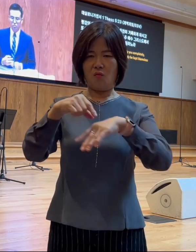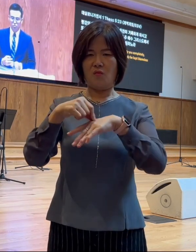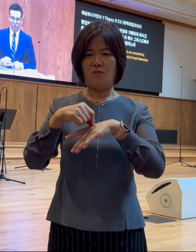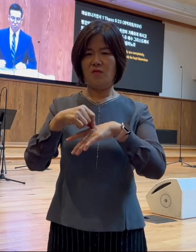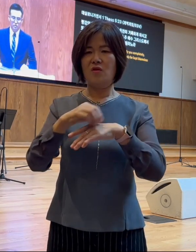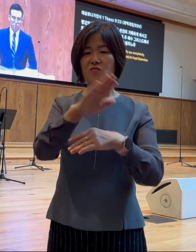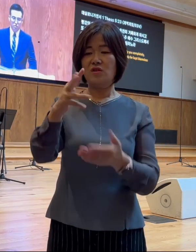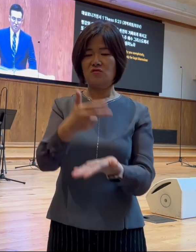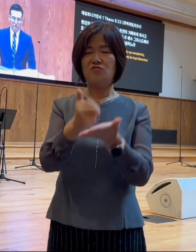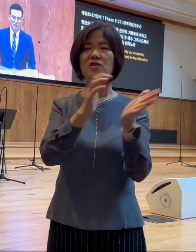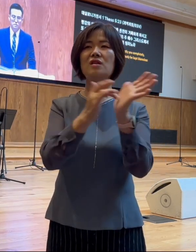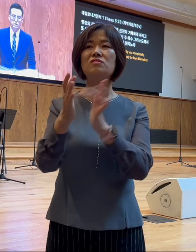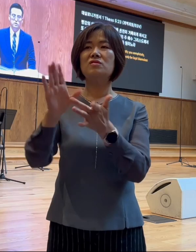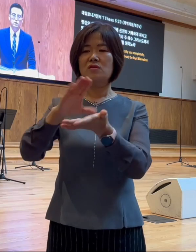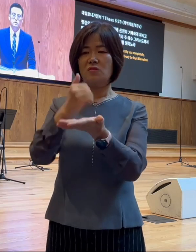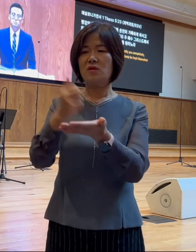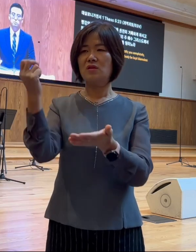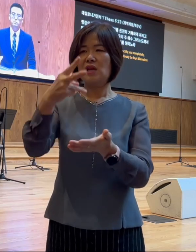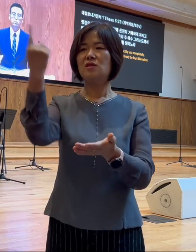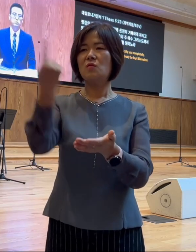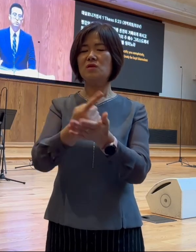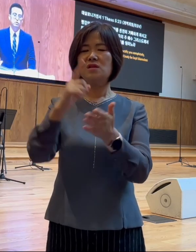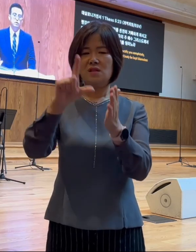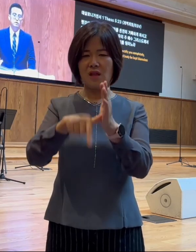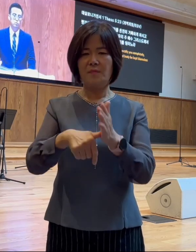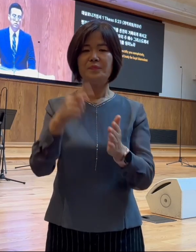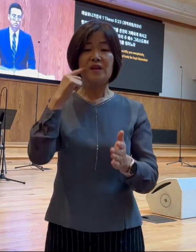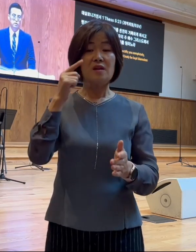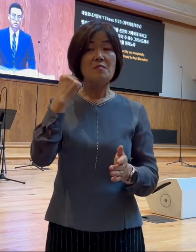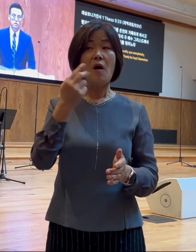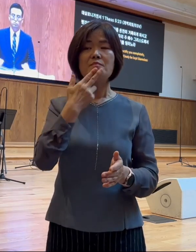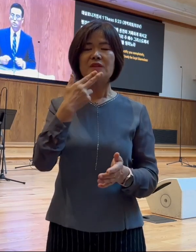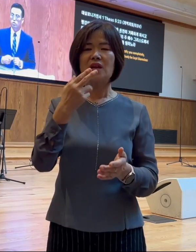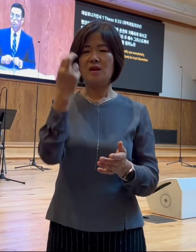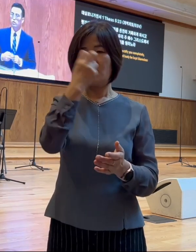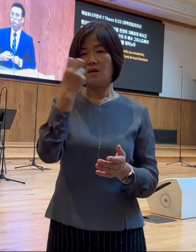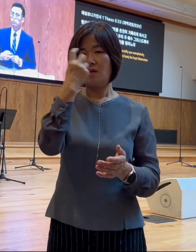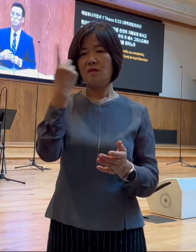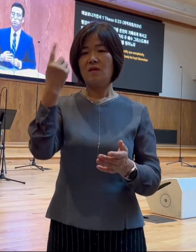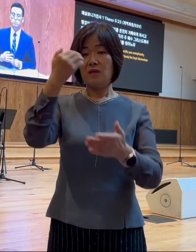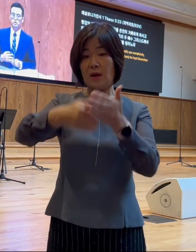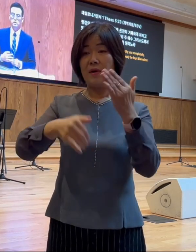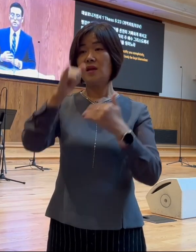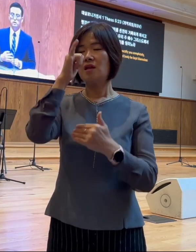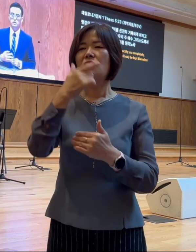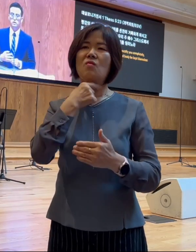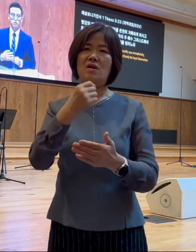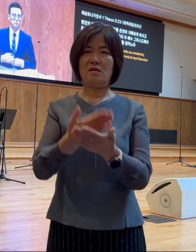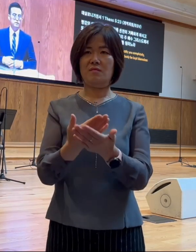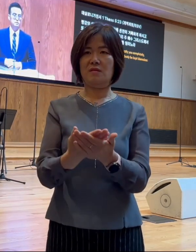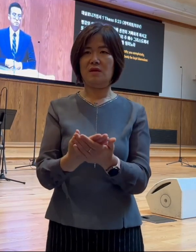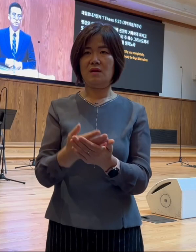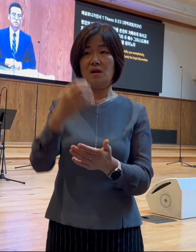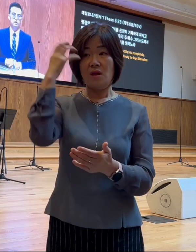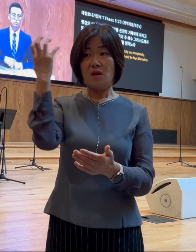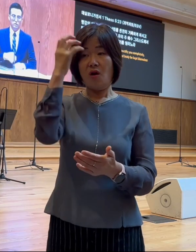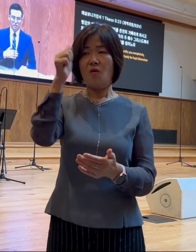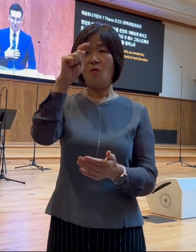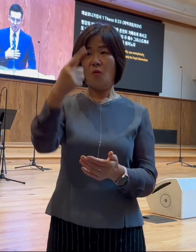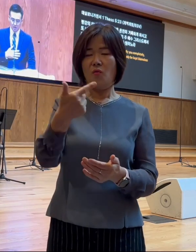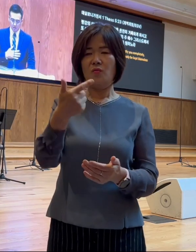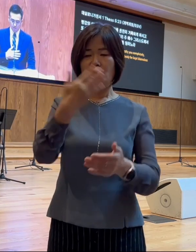우리 주 예수 그리스도께서 강림하실 때 흠없게 보존되기를 원하노라. 우리의 영과 혼과 몸이, 이렇게 말씀합니다.